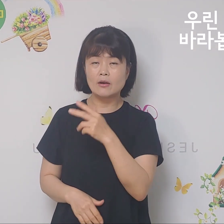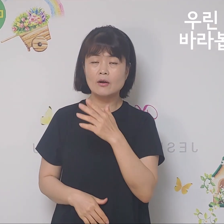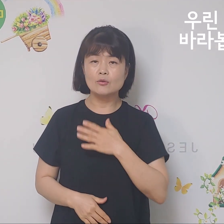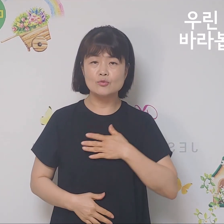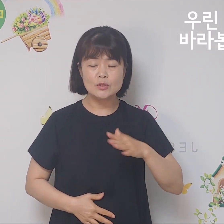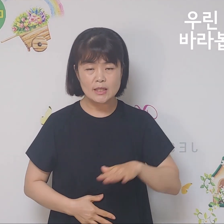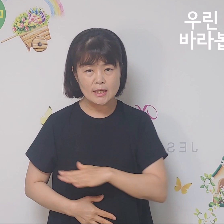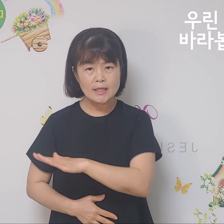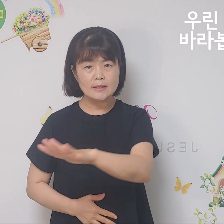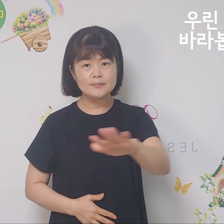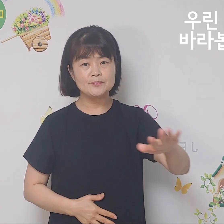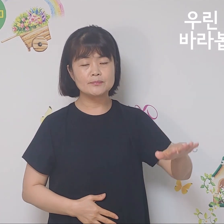연결할게요. 우린